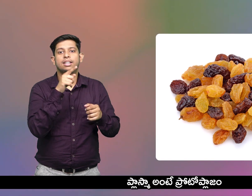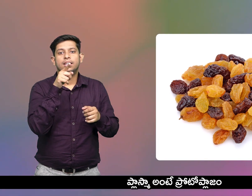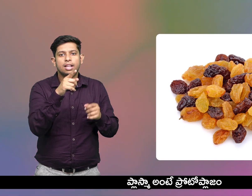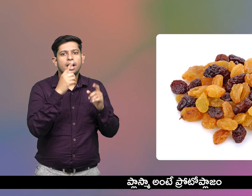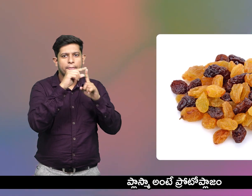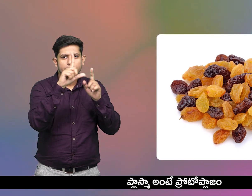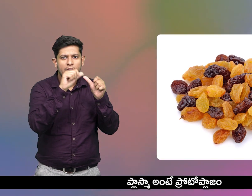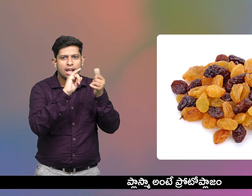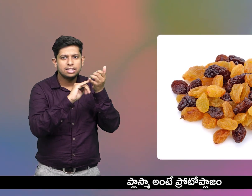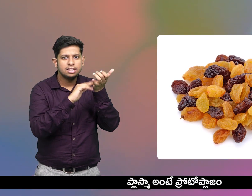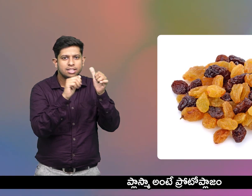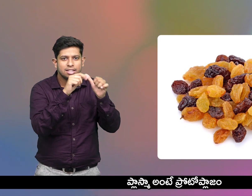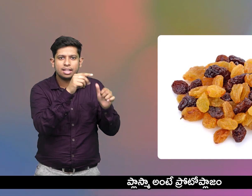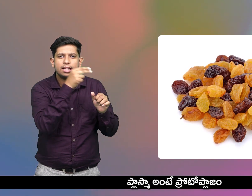అంటే ప్రోటోప్లాజ్మం.